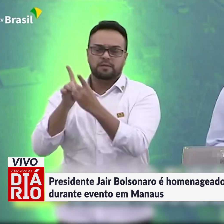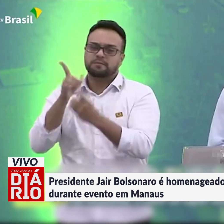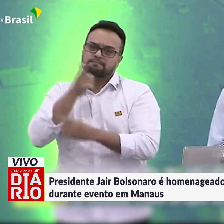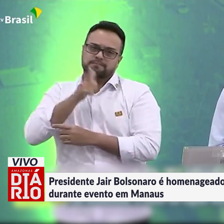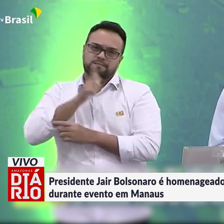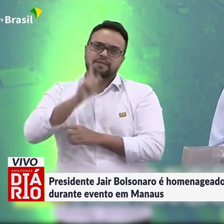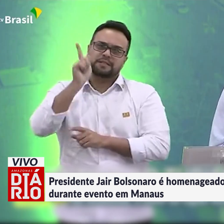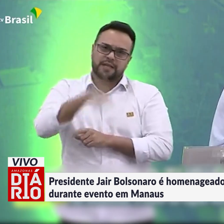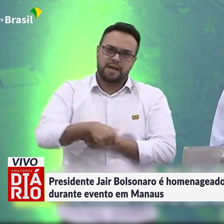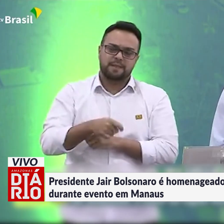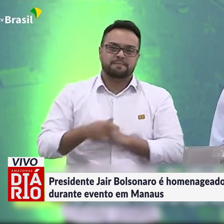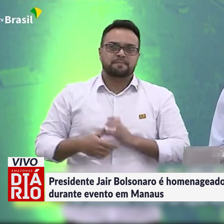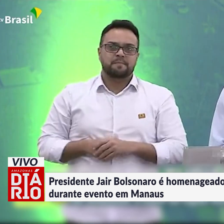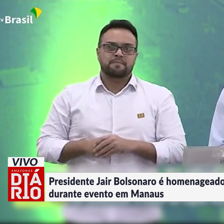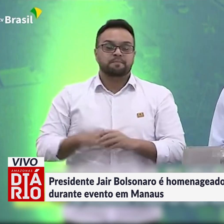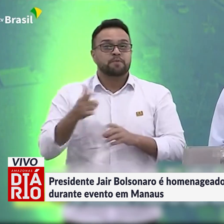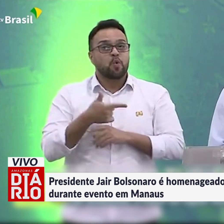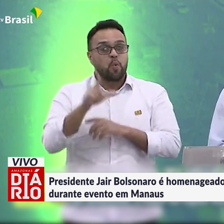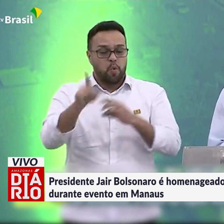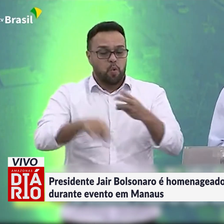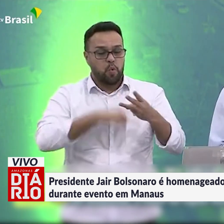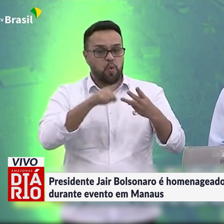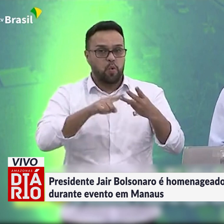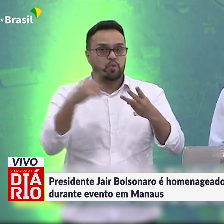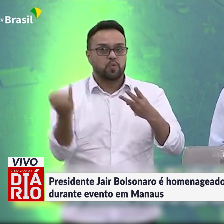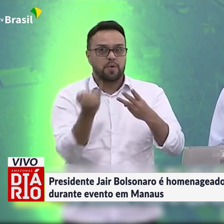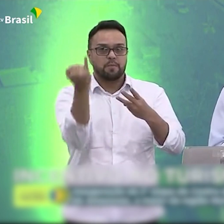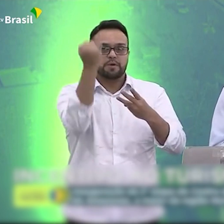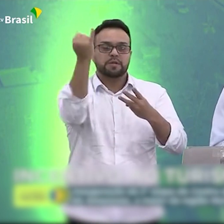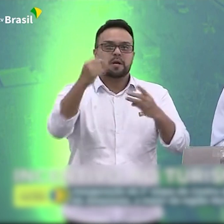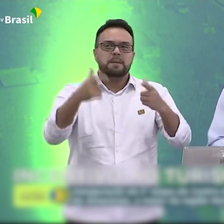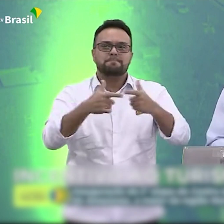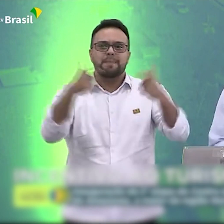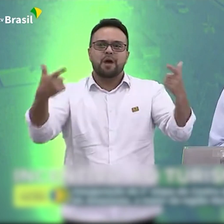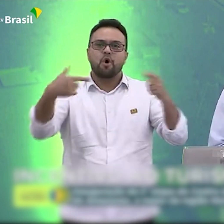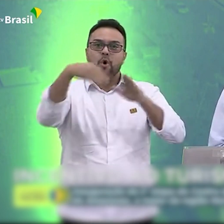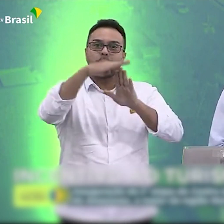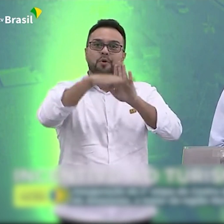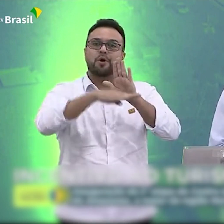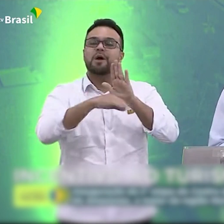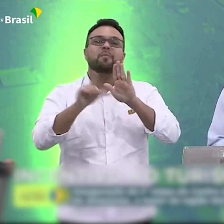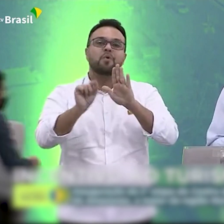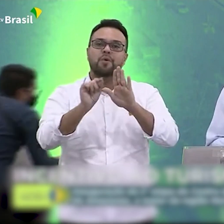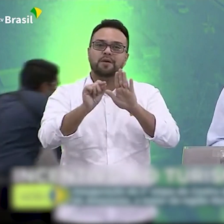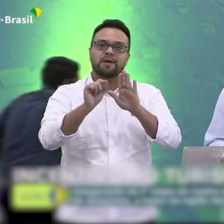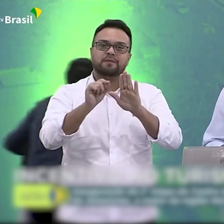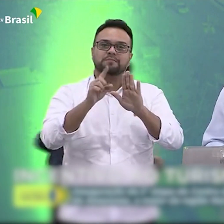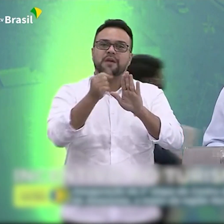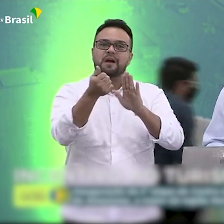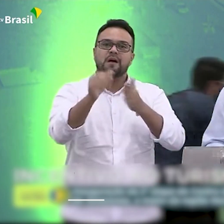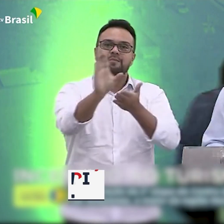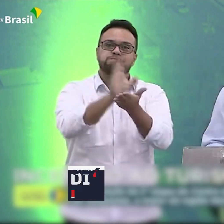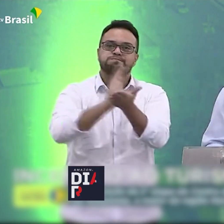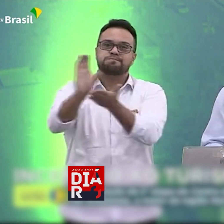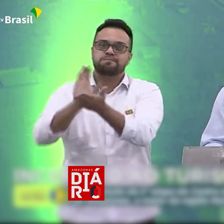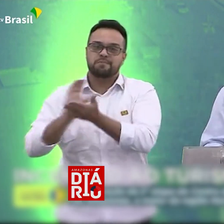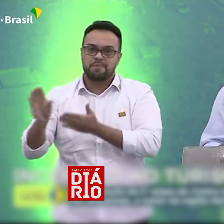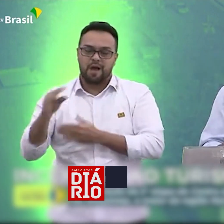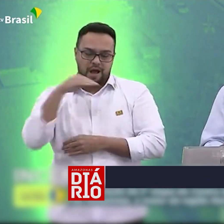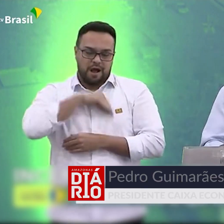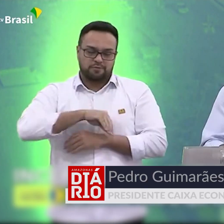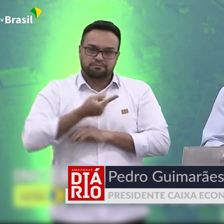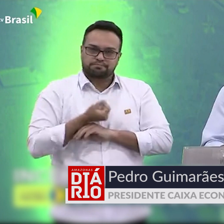Amazonas. O maior programa de transferência de renda da história do Brasil, que é o auxílio